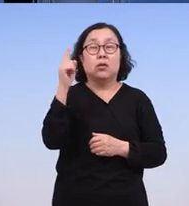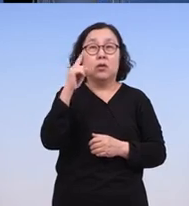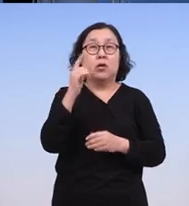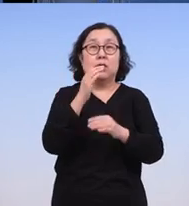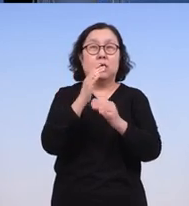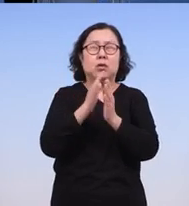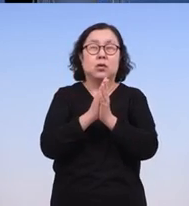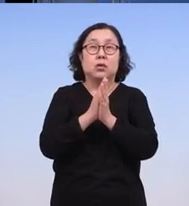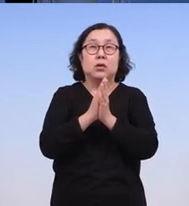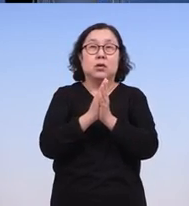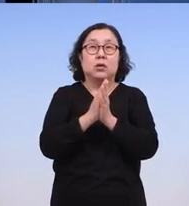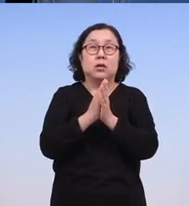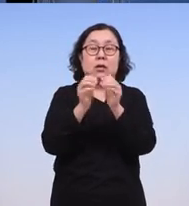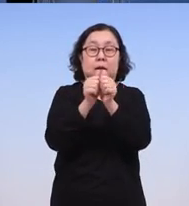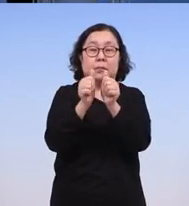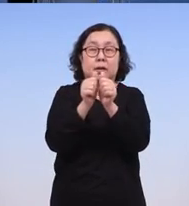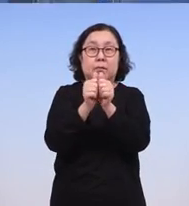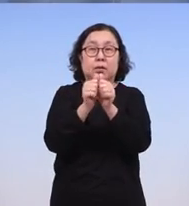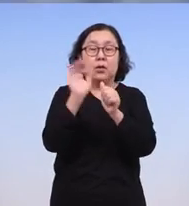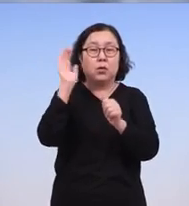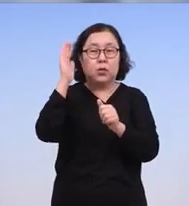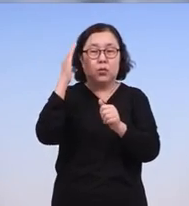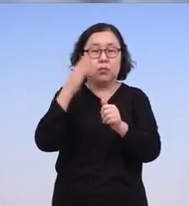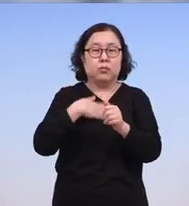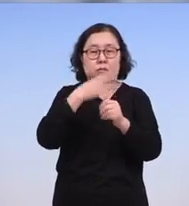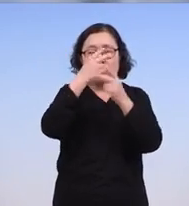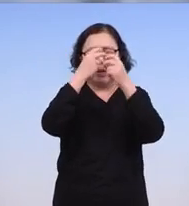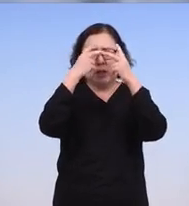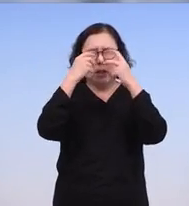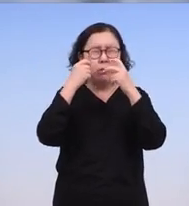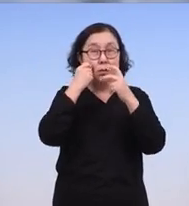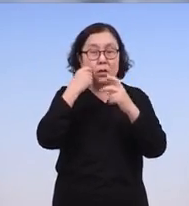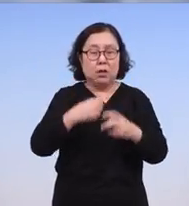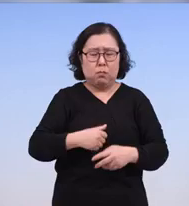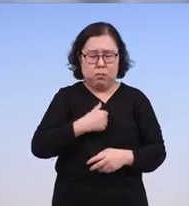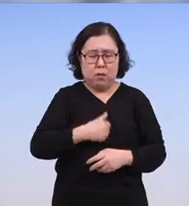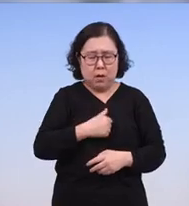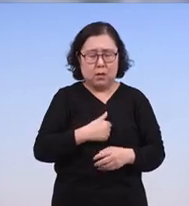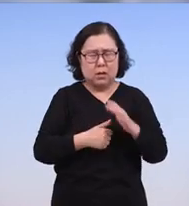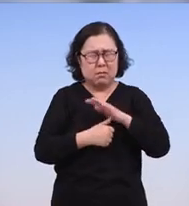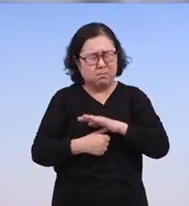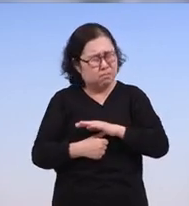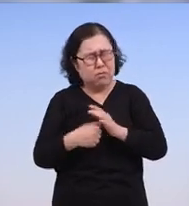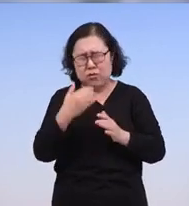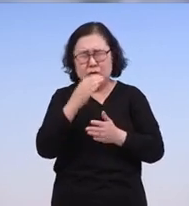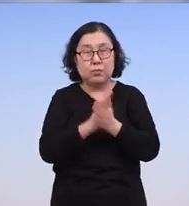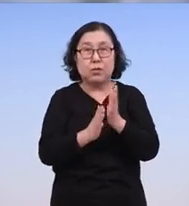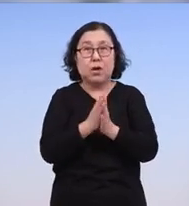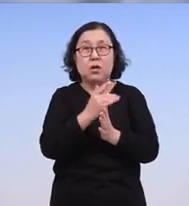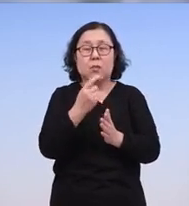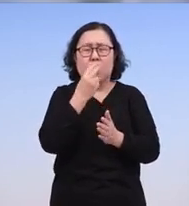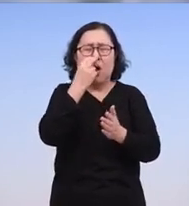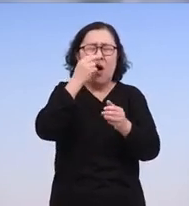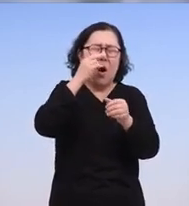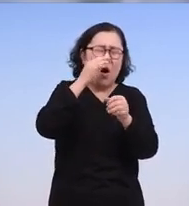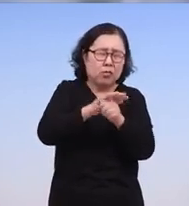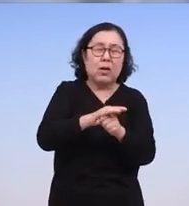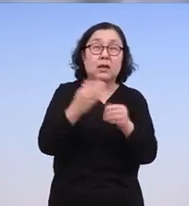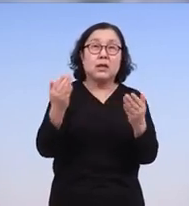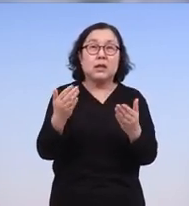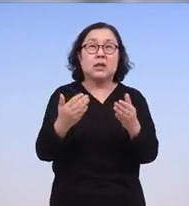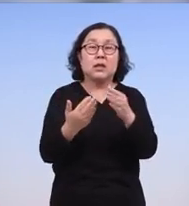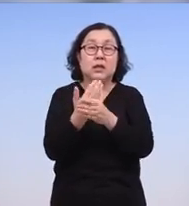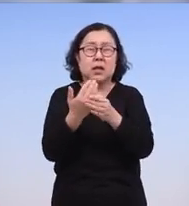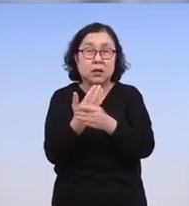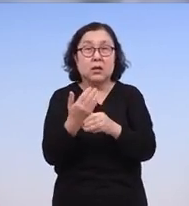어제도 어떤 중년 남자분이 오셔가지고 요즘에 불면증이 왔다는 게, 분노가 가라앉질 않는다는 거예요. 너무너무 억울한